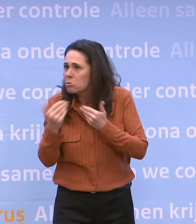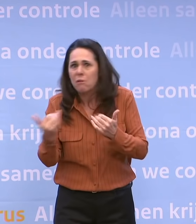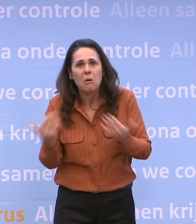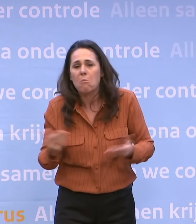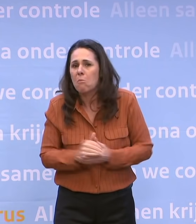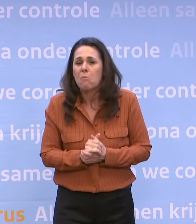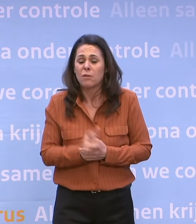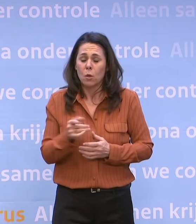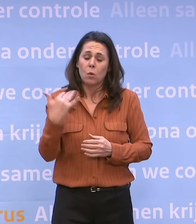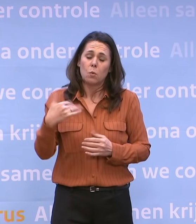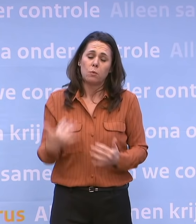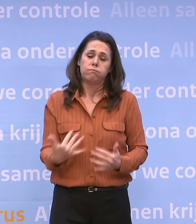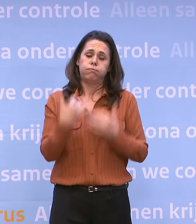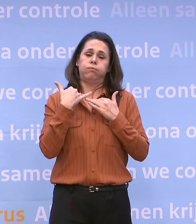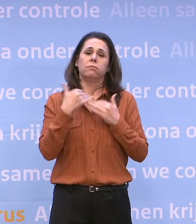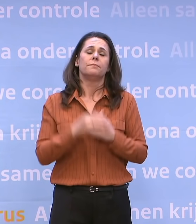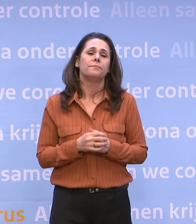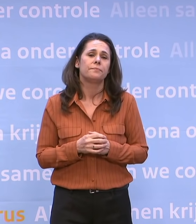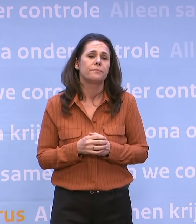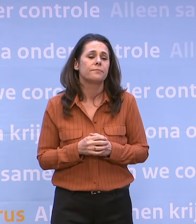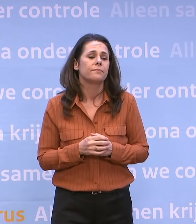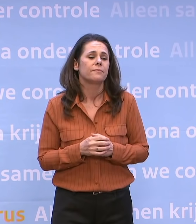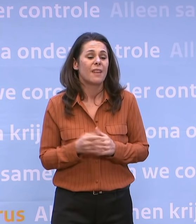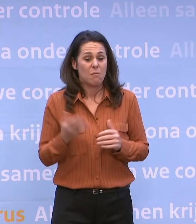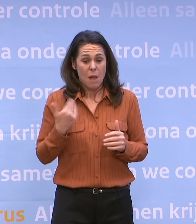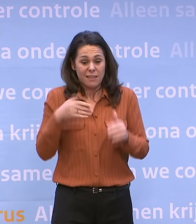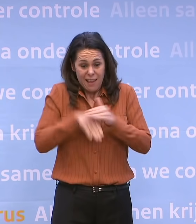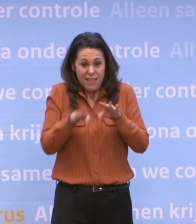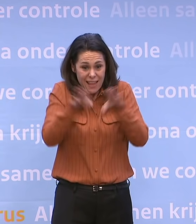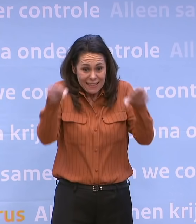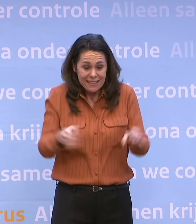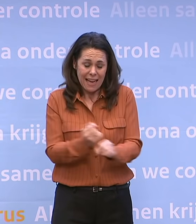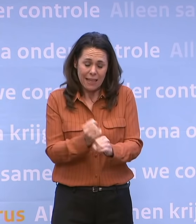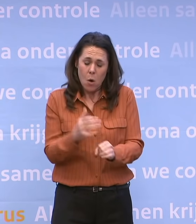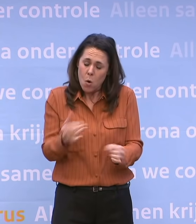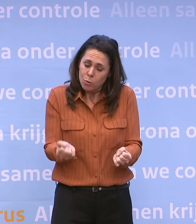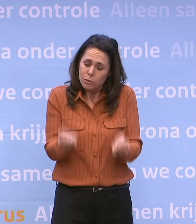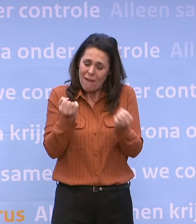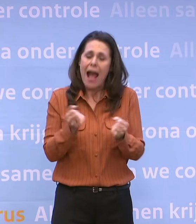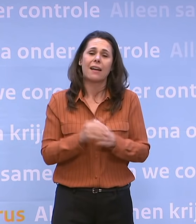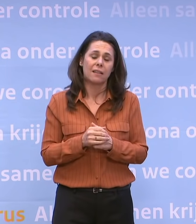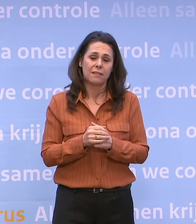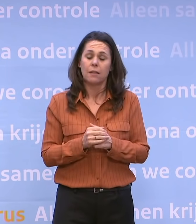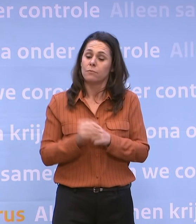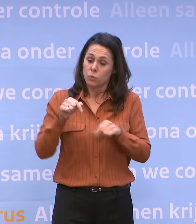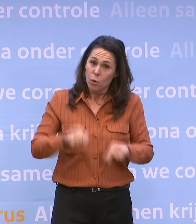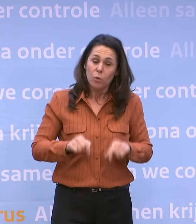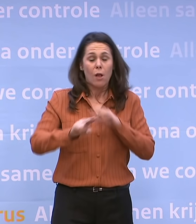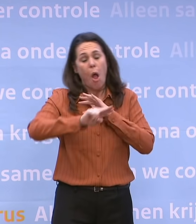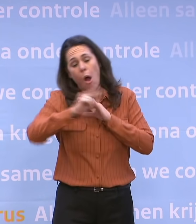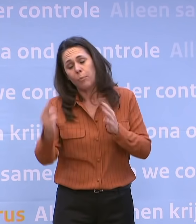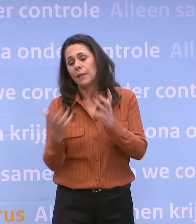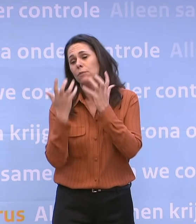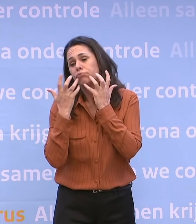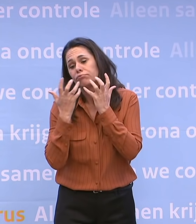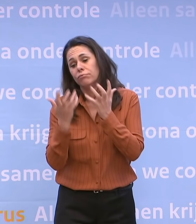aan. Maar ook voor mensen die in zulke instellingen werken is het soms zwaar. Zij moeten nu opnieuw uitleggen dat de